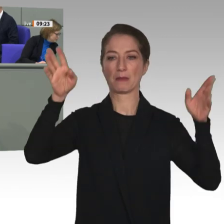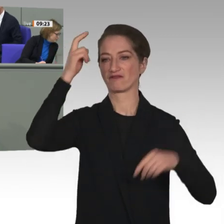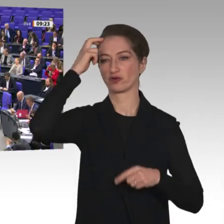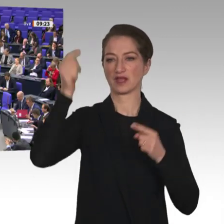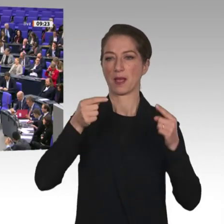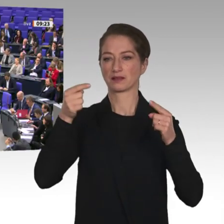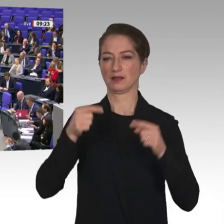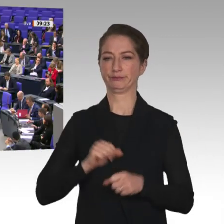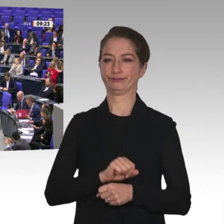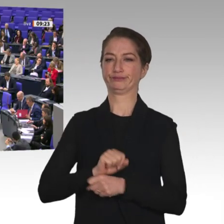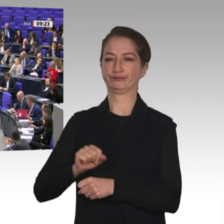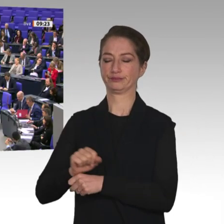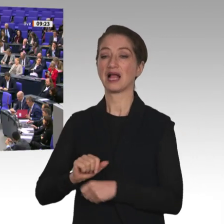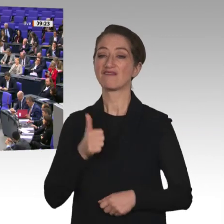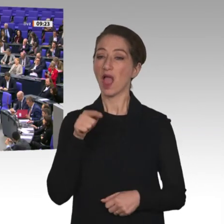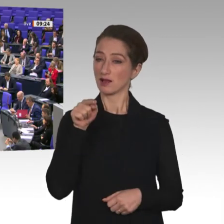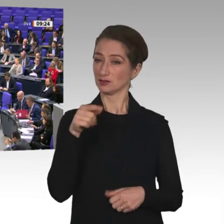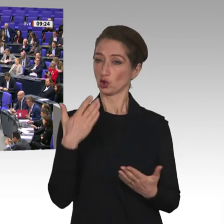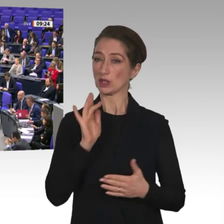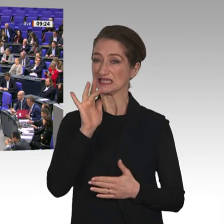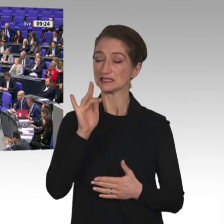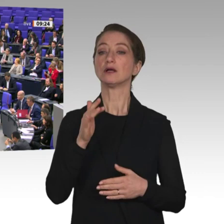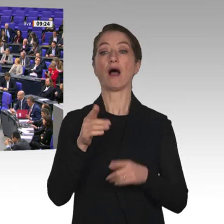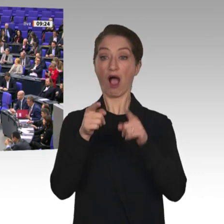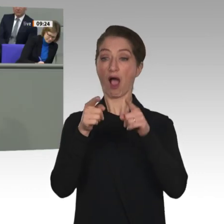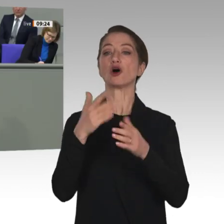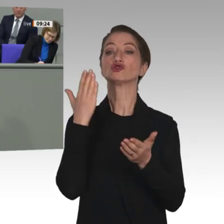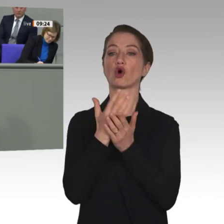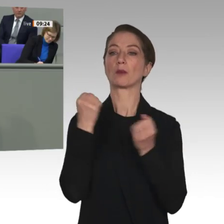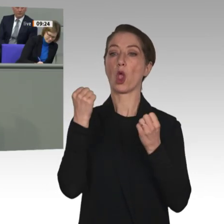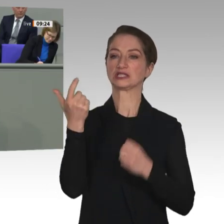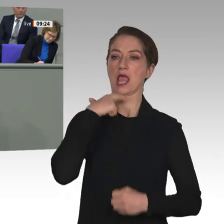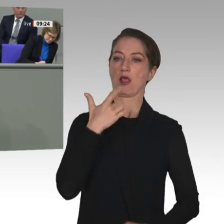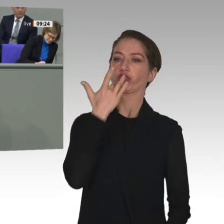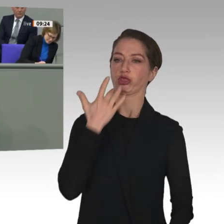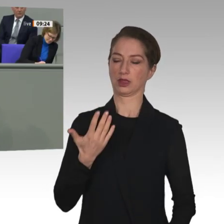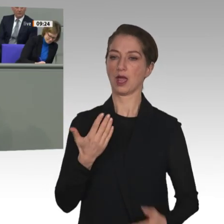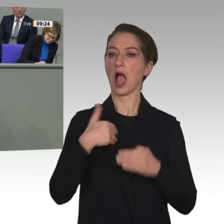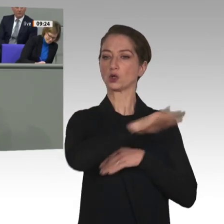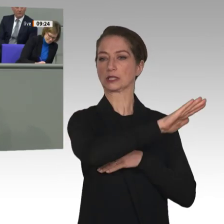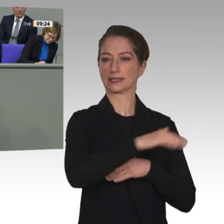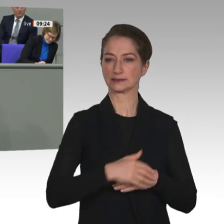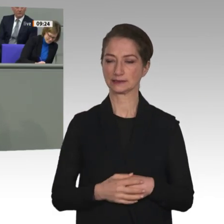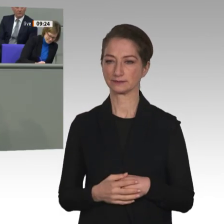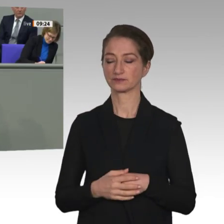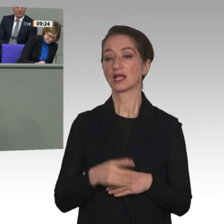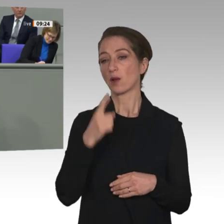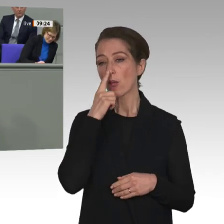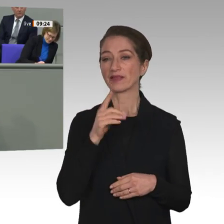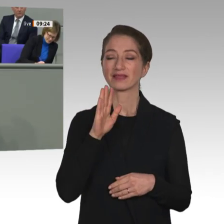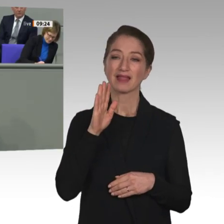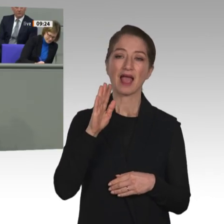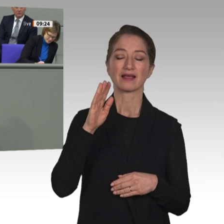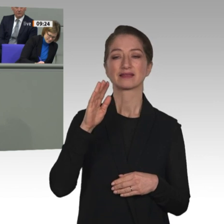das kritisiert, gehört bereits zu den Bösen und wird ausgegrenzt. Wenn Sie all den Menschen, die ihre Meinung nicht